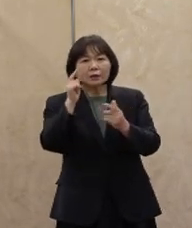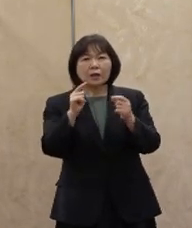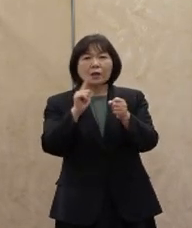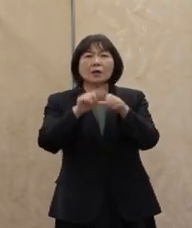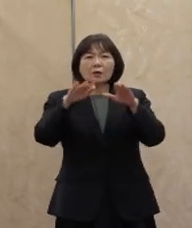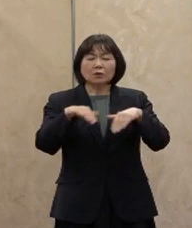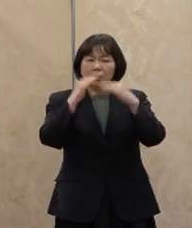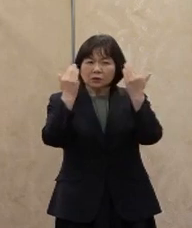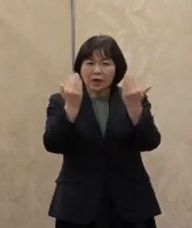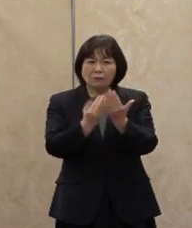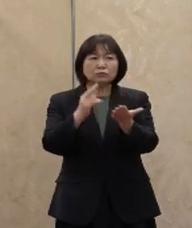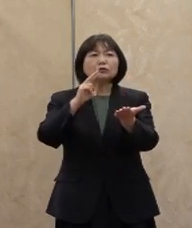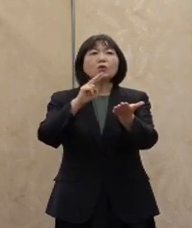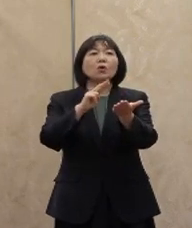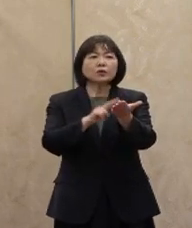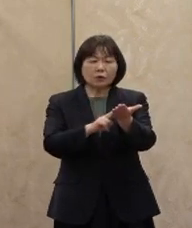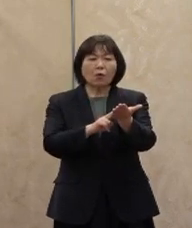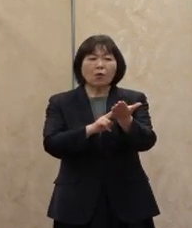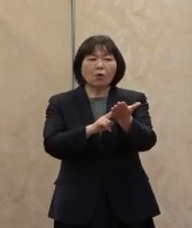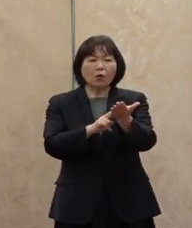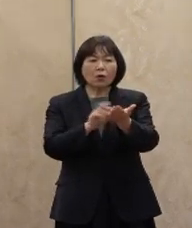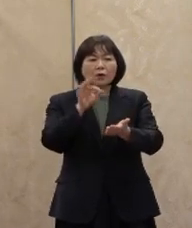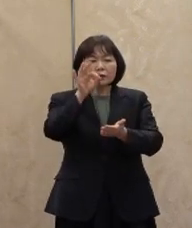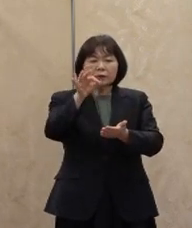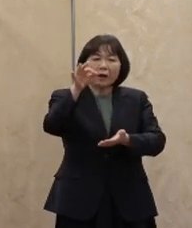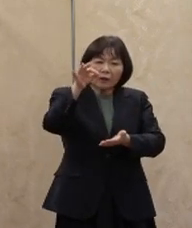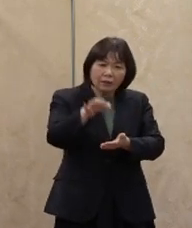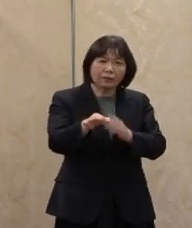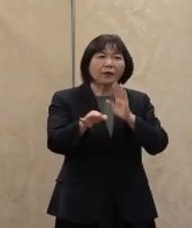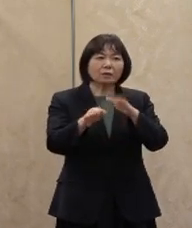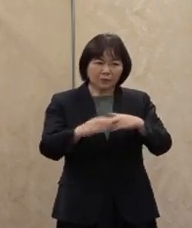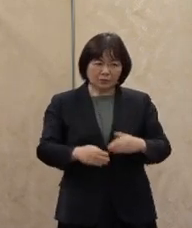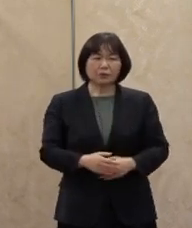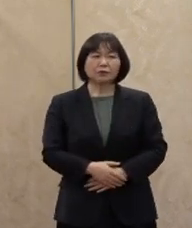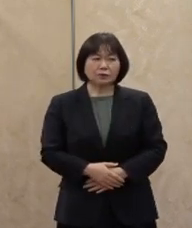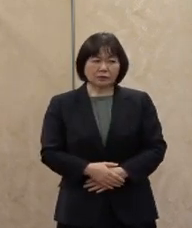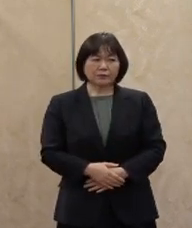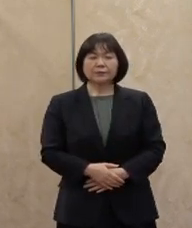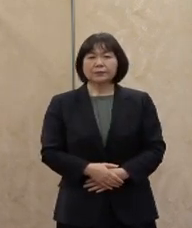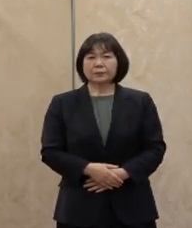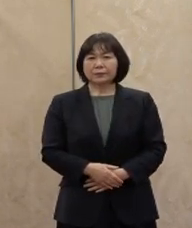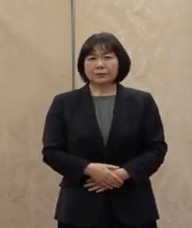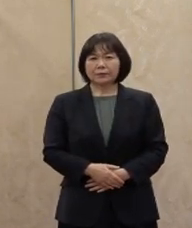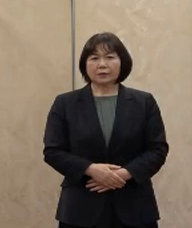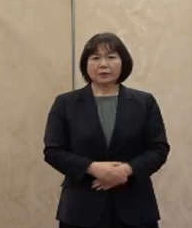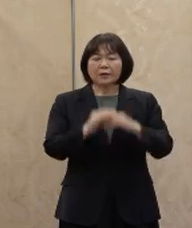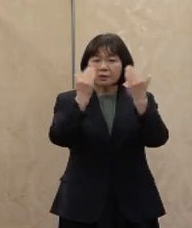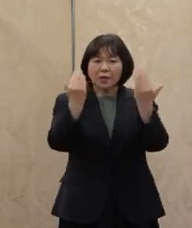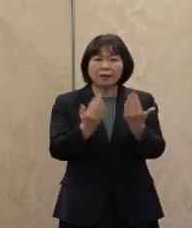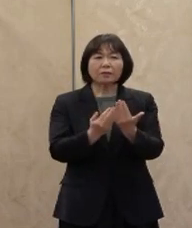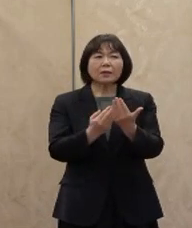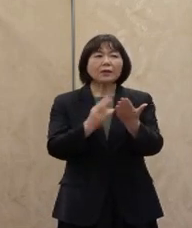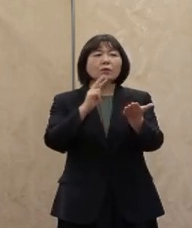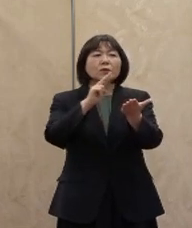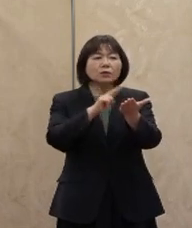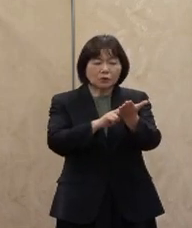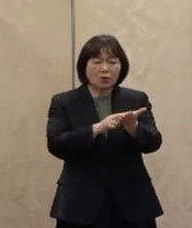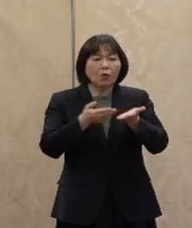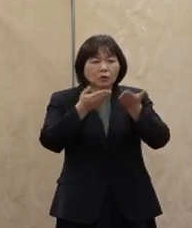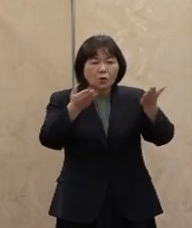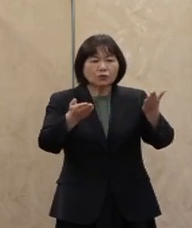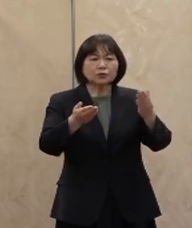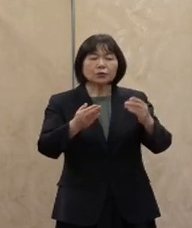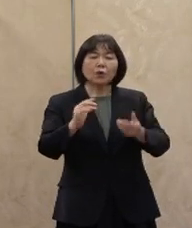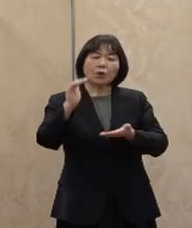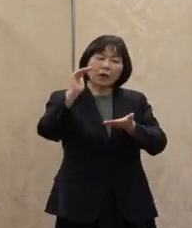全体の医療って減ってるんですよ。供給量って明らかに大きく減ってます。つまり全体の医療供給量が減ってるっていうことは、